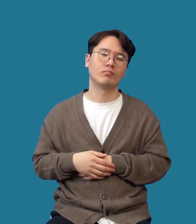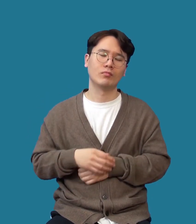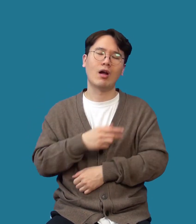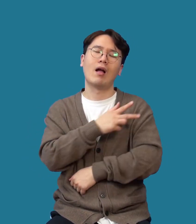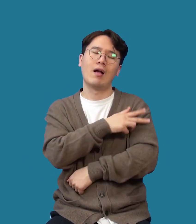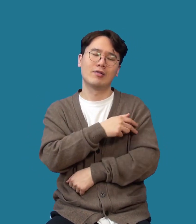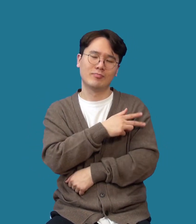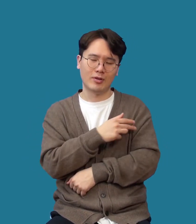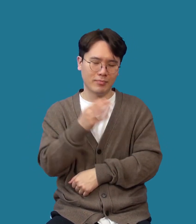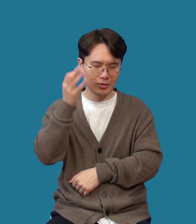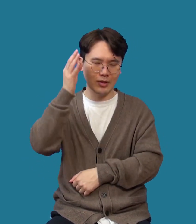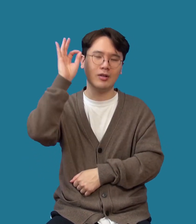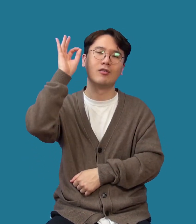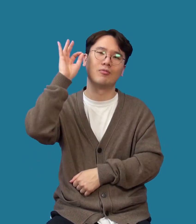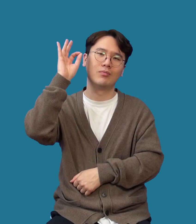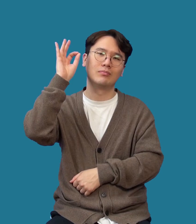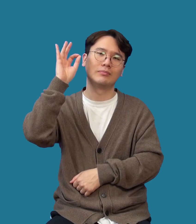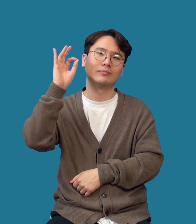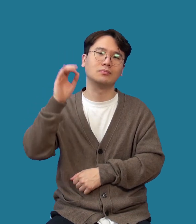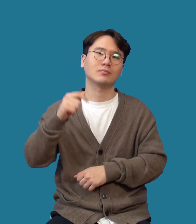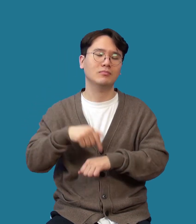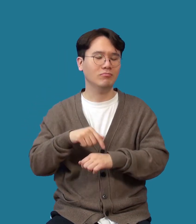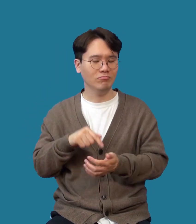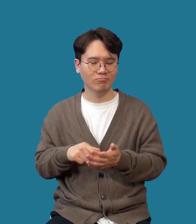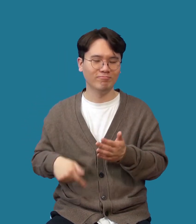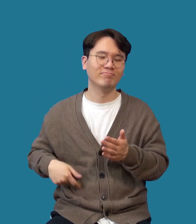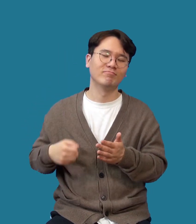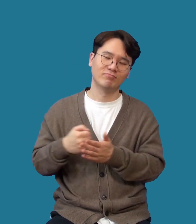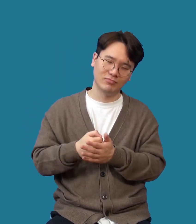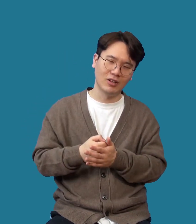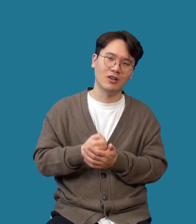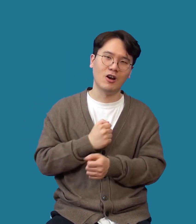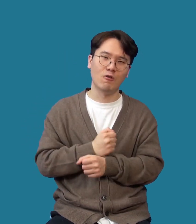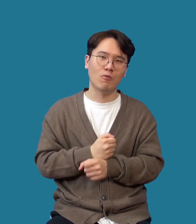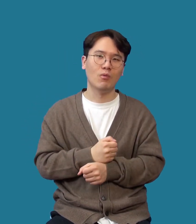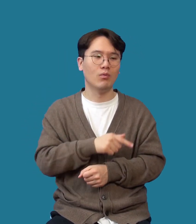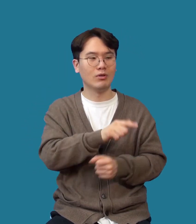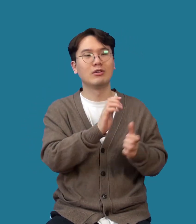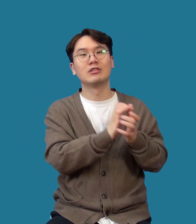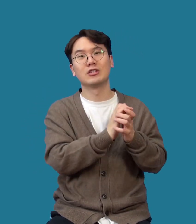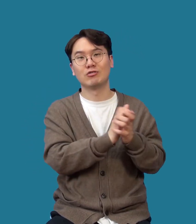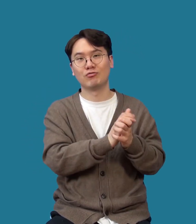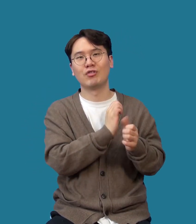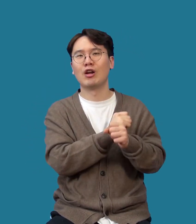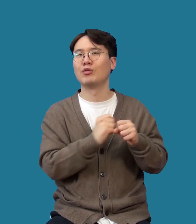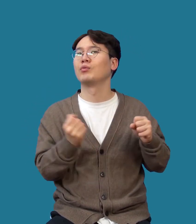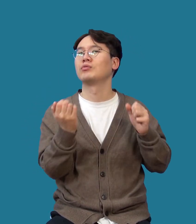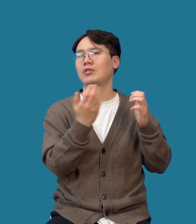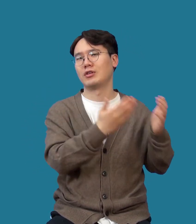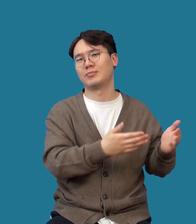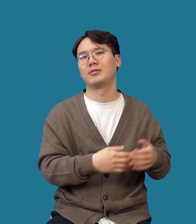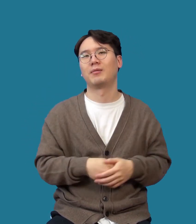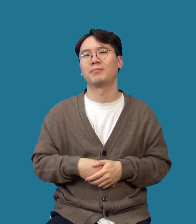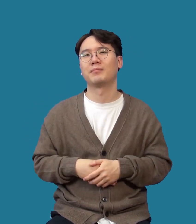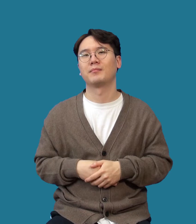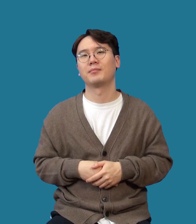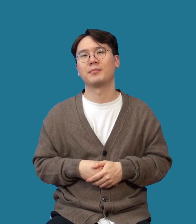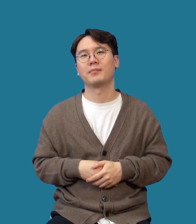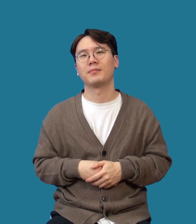깨닫고 그리고 마음에 이렇게 다짐을 하고 그 친구를 용서를 했습니다.